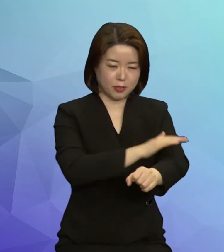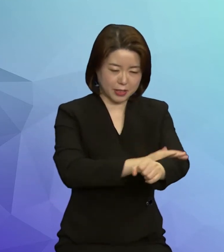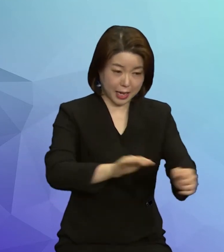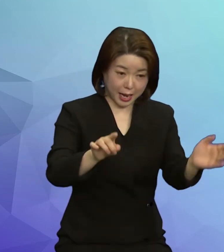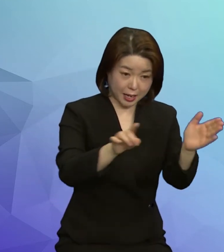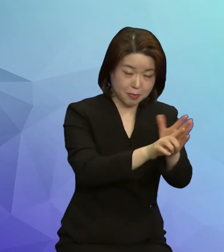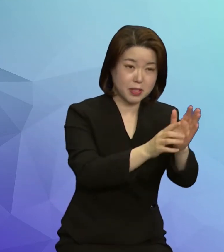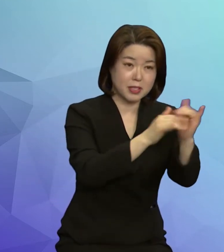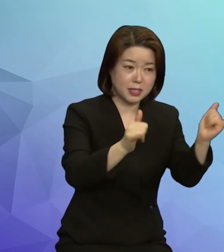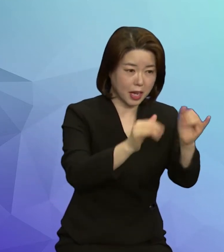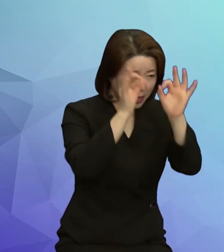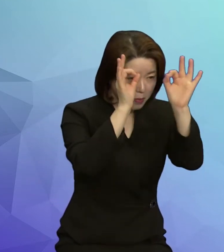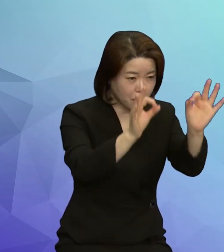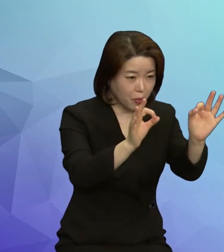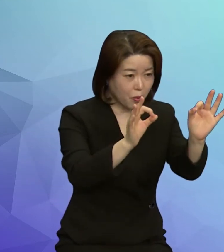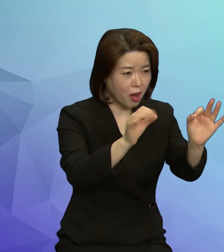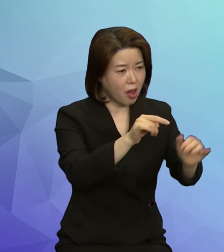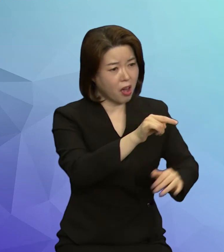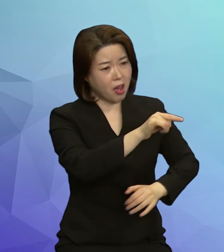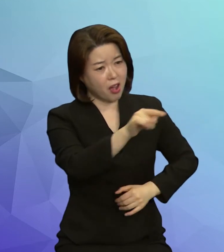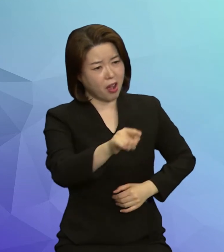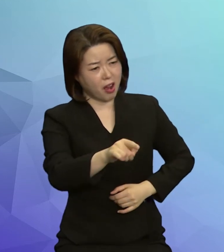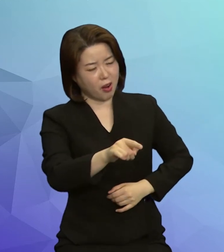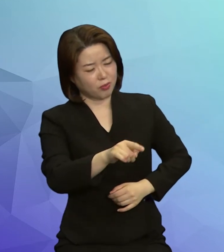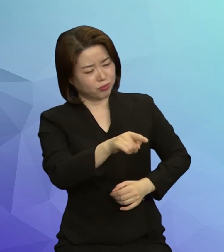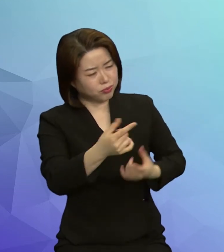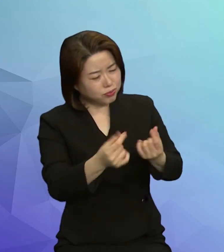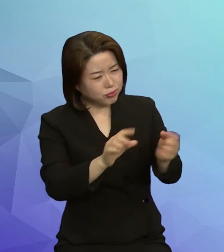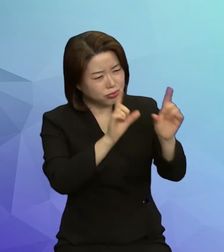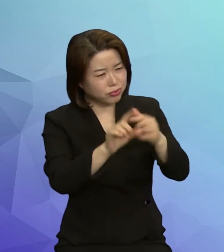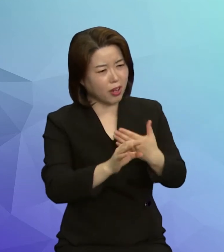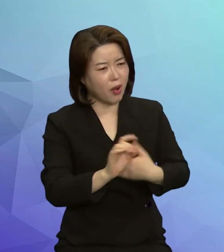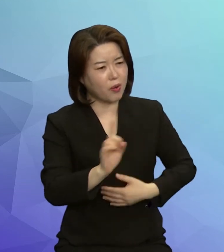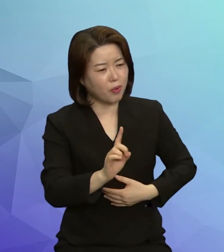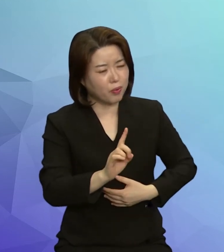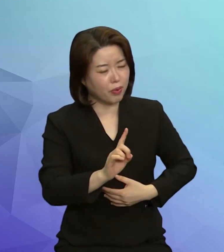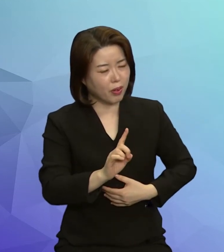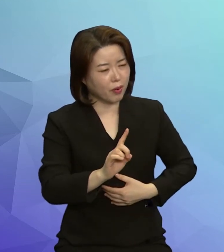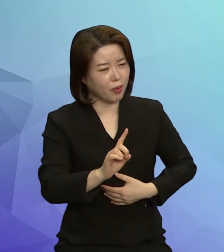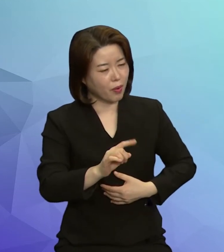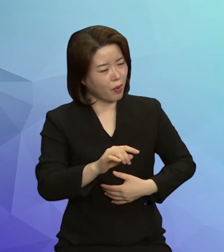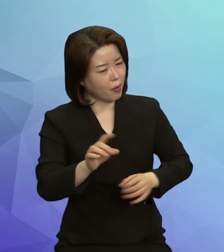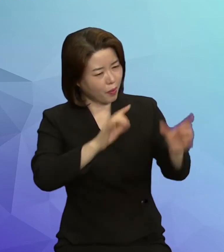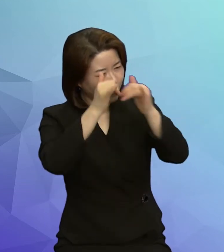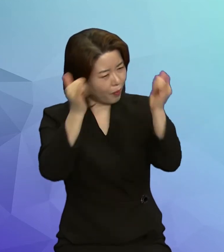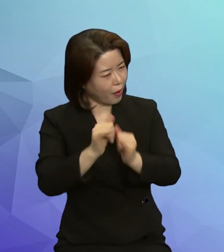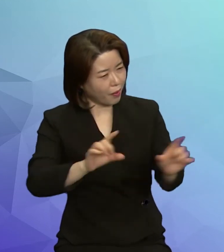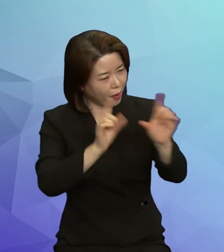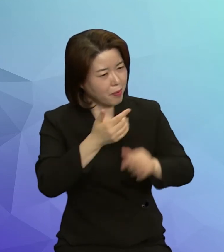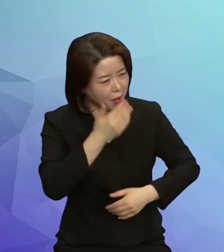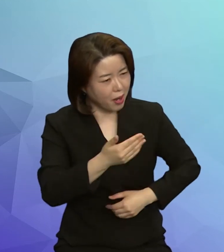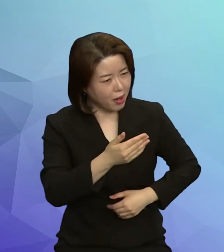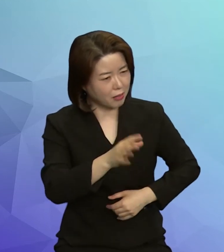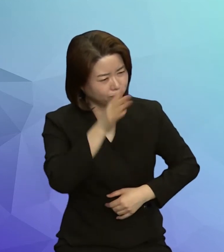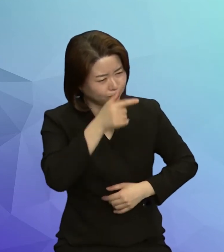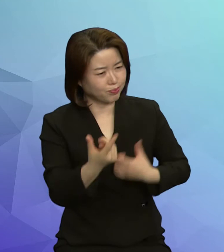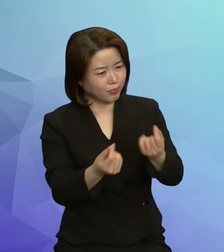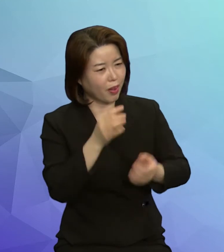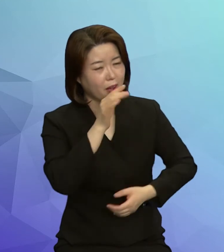예수를 잘 믿는 사람들을 보면 볼수록 저렇게 살아가지고 어떻게 제대로 살아낼 수